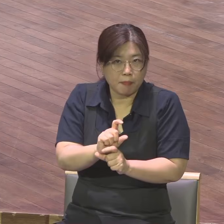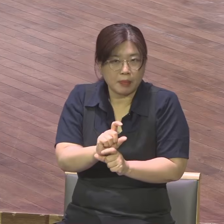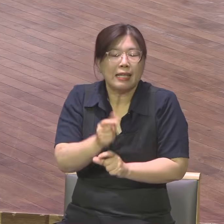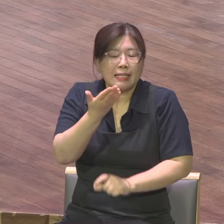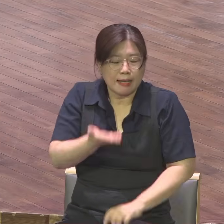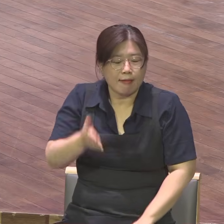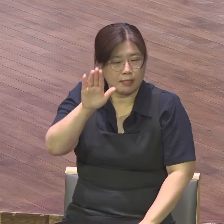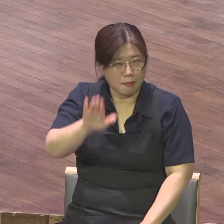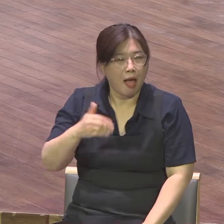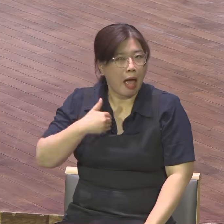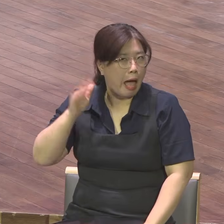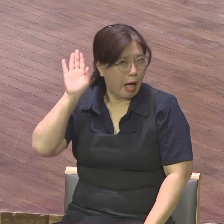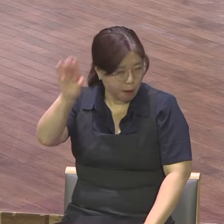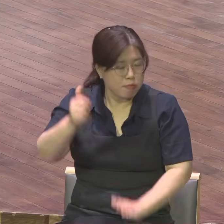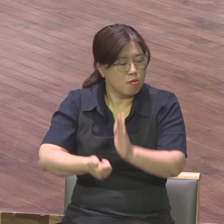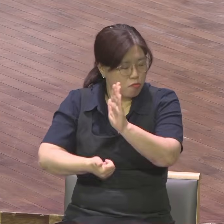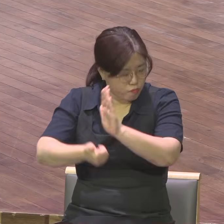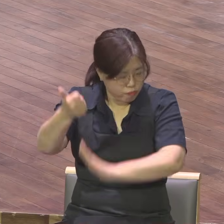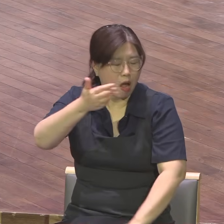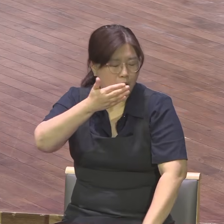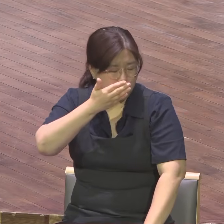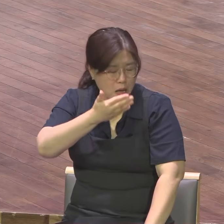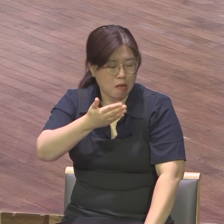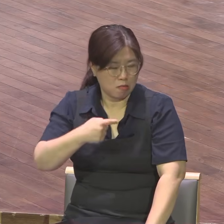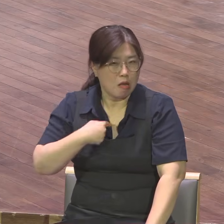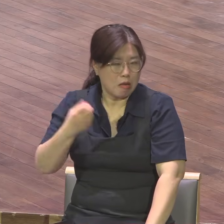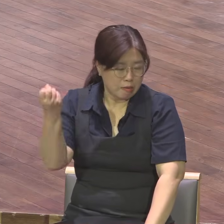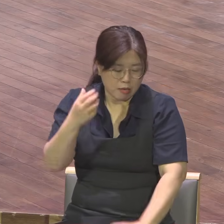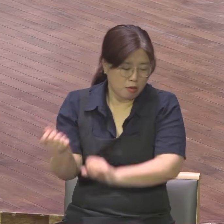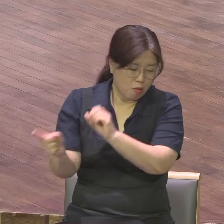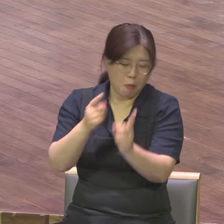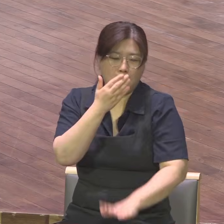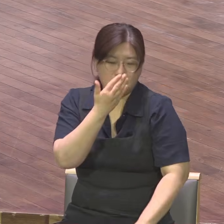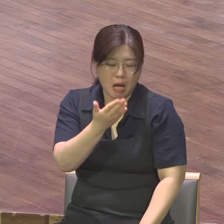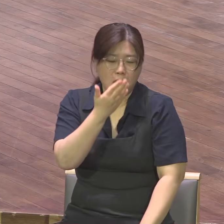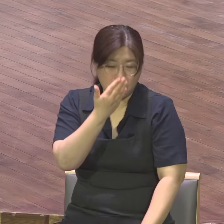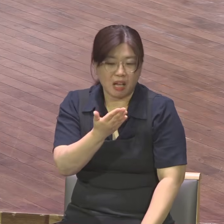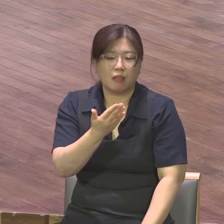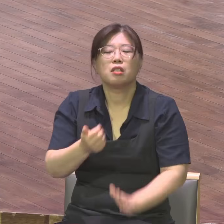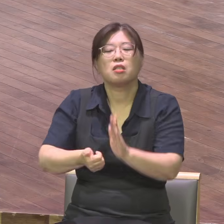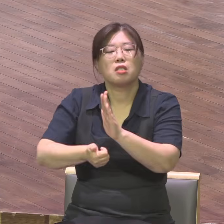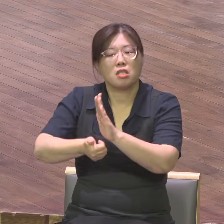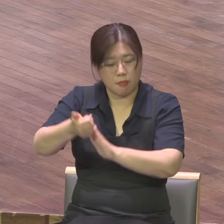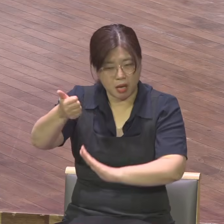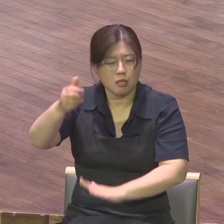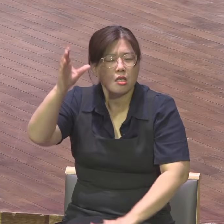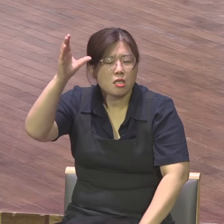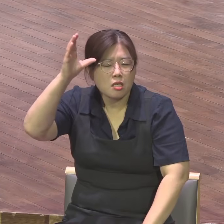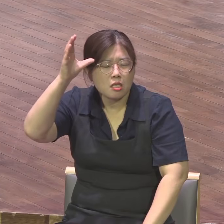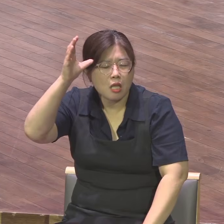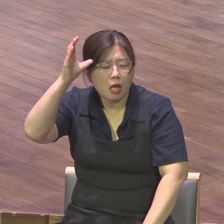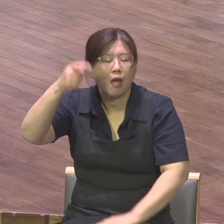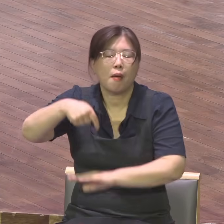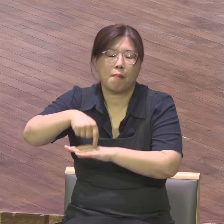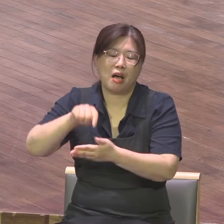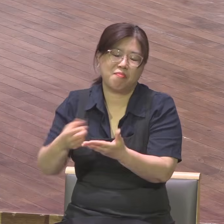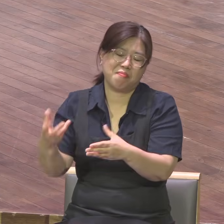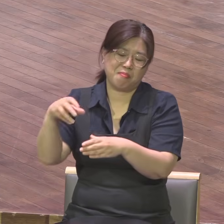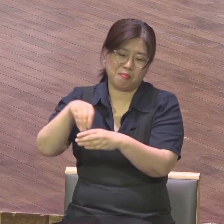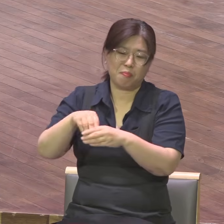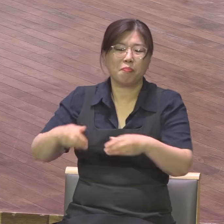죄에서 돌이켜 하나님을 만나고 하나님 말씀대로 살 때 참된 회복이